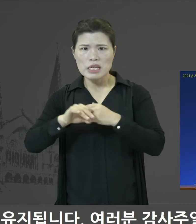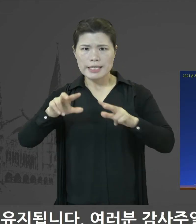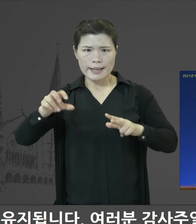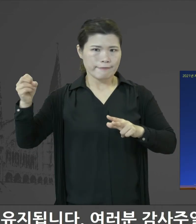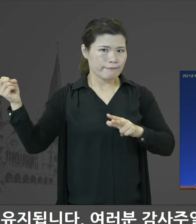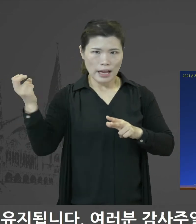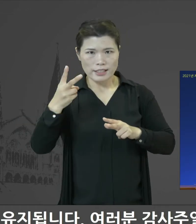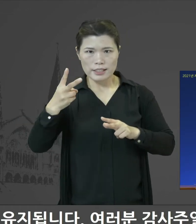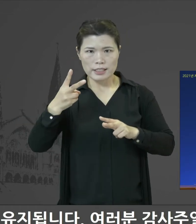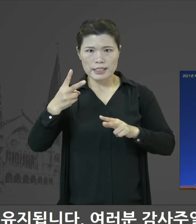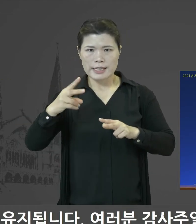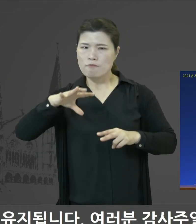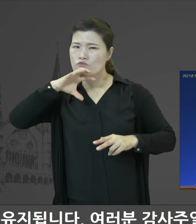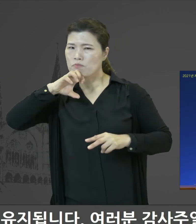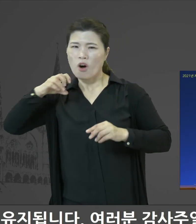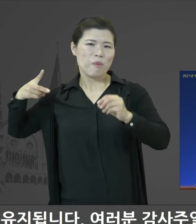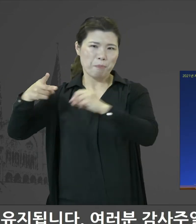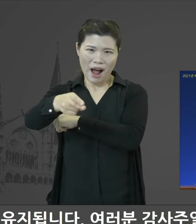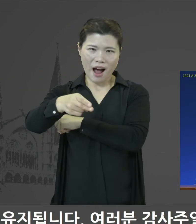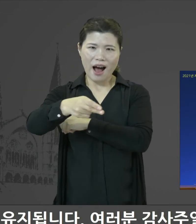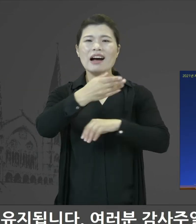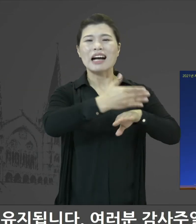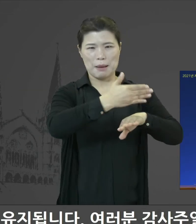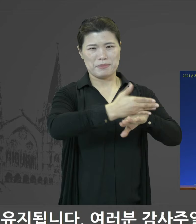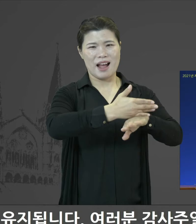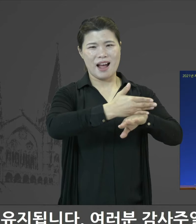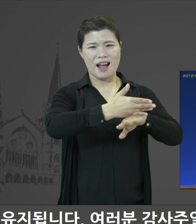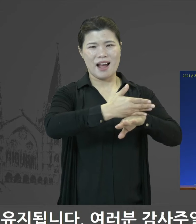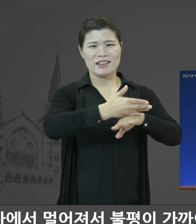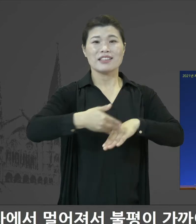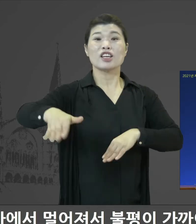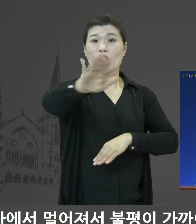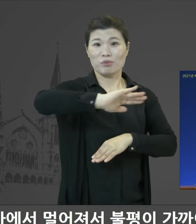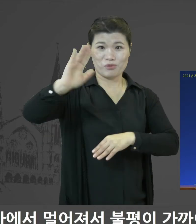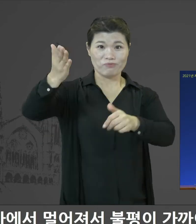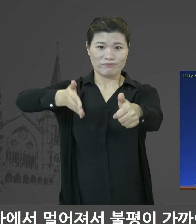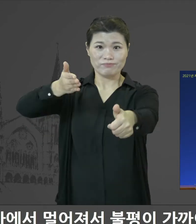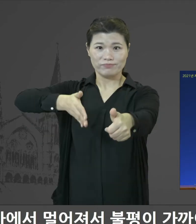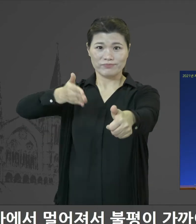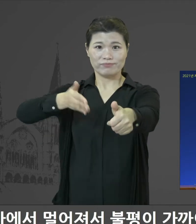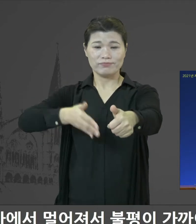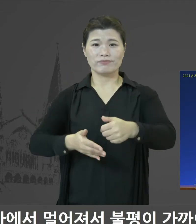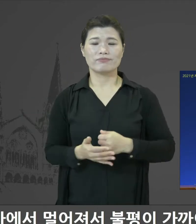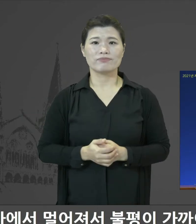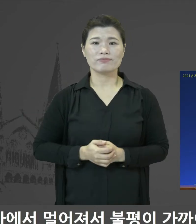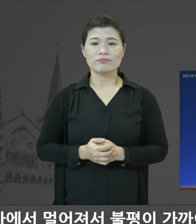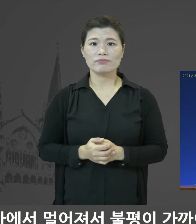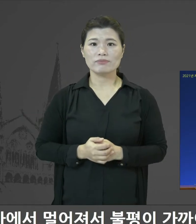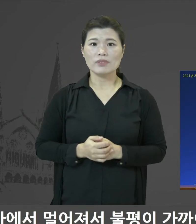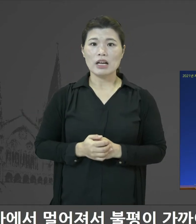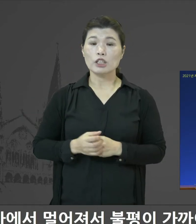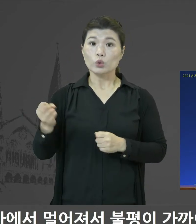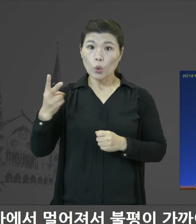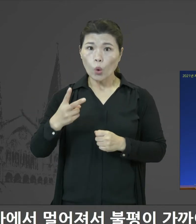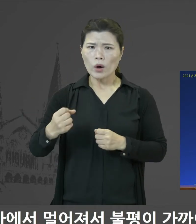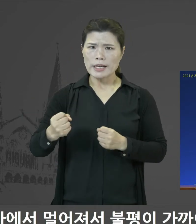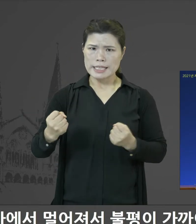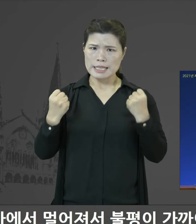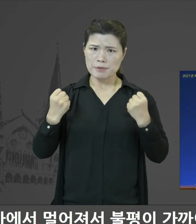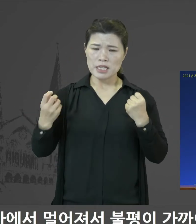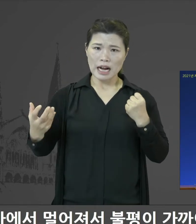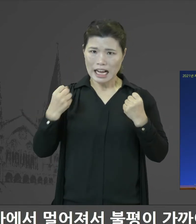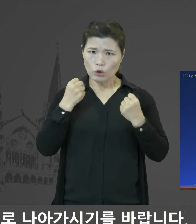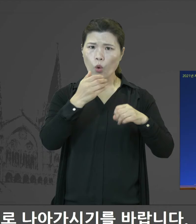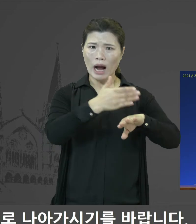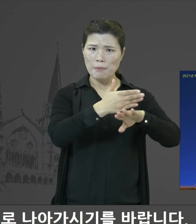다시 단절하시고 감사의 자리로 나아가는 저와 여러분 될 수 있기를 주 안에서 소망합니다. 그리고 이 힘으로 감사를 붙들고 더